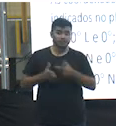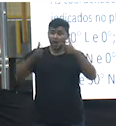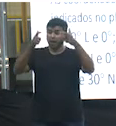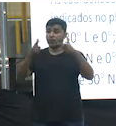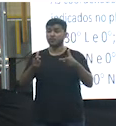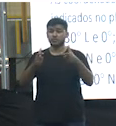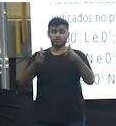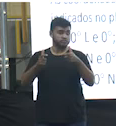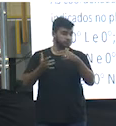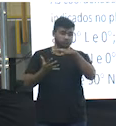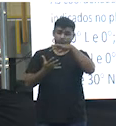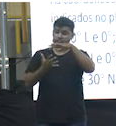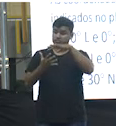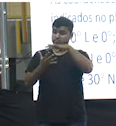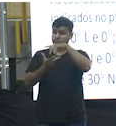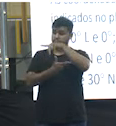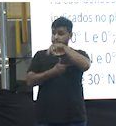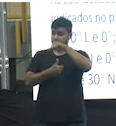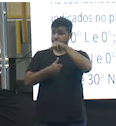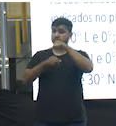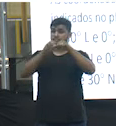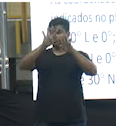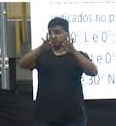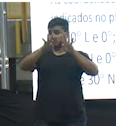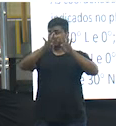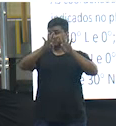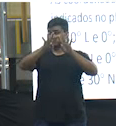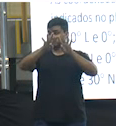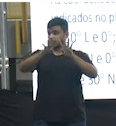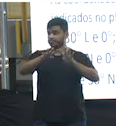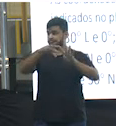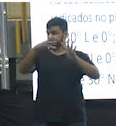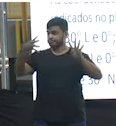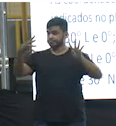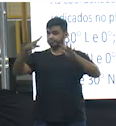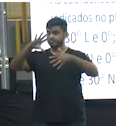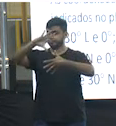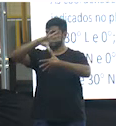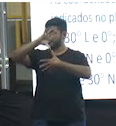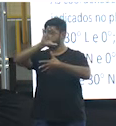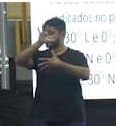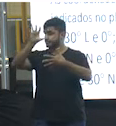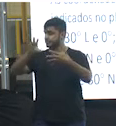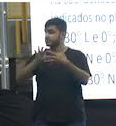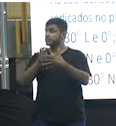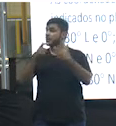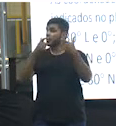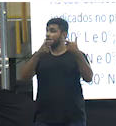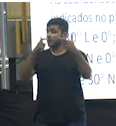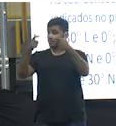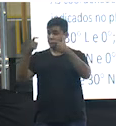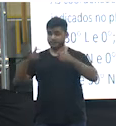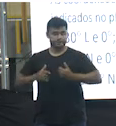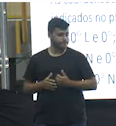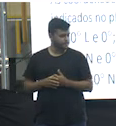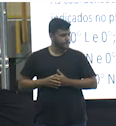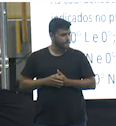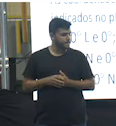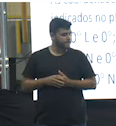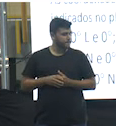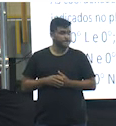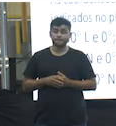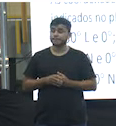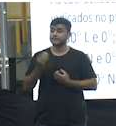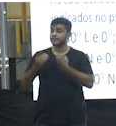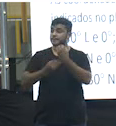Defina as coordenadas desses dois pontos. Olha a latitude. Olha o ponto